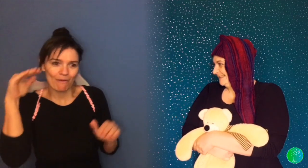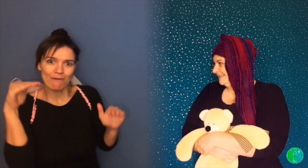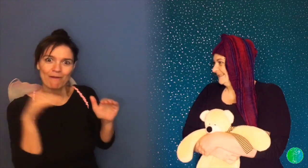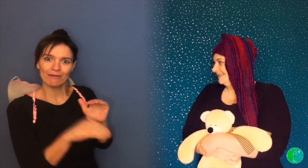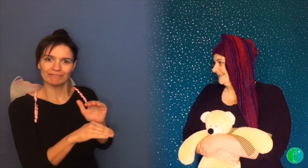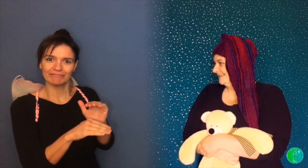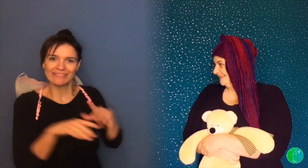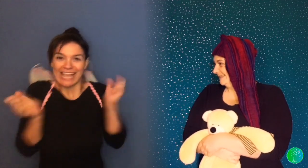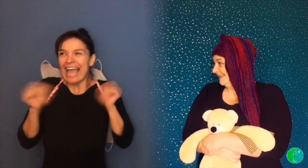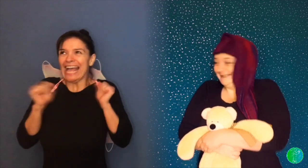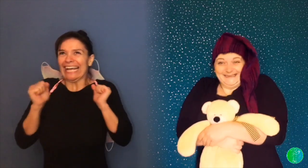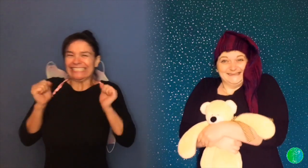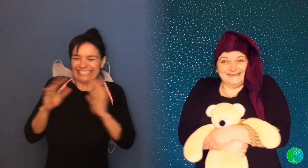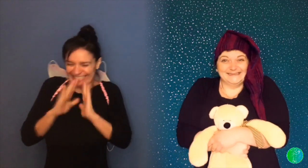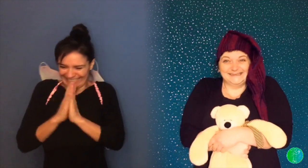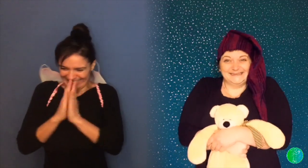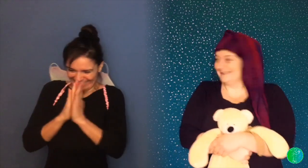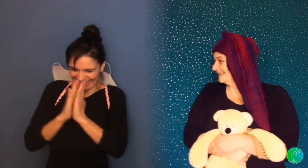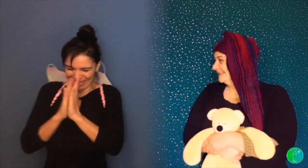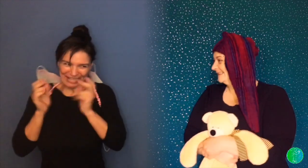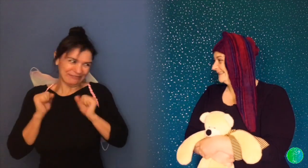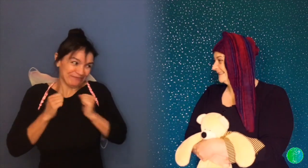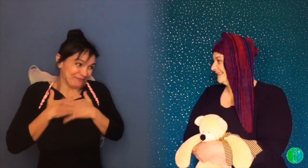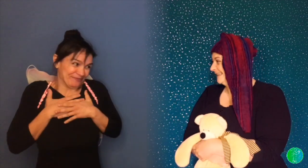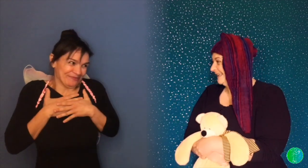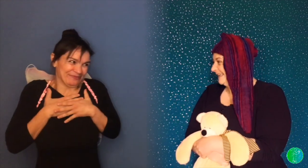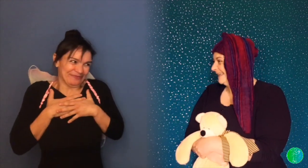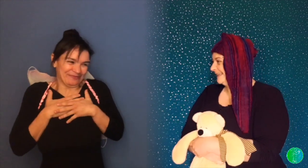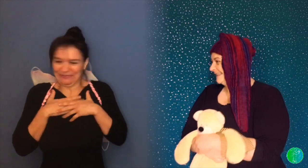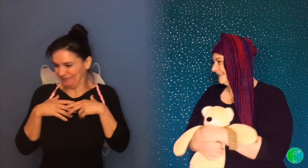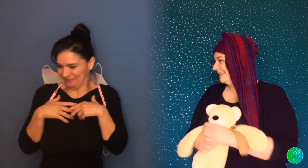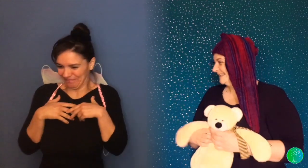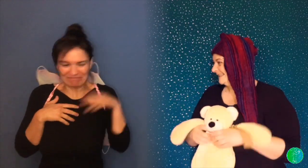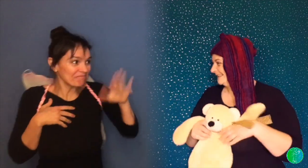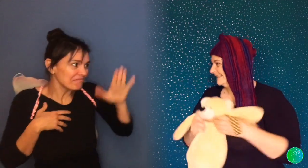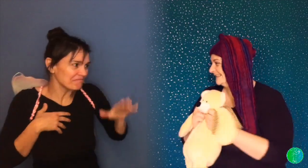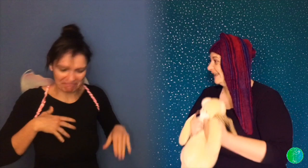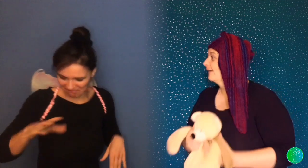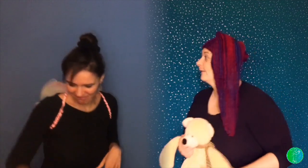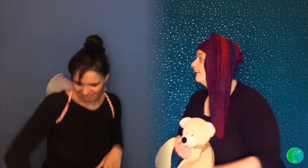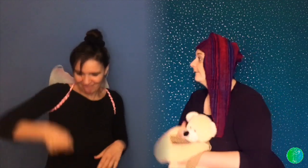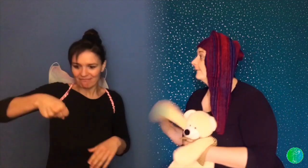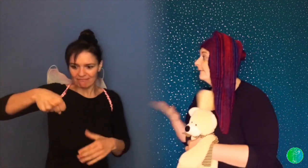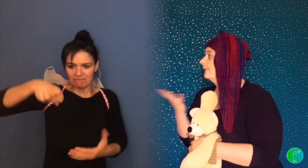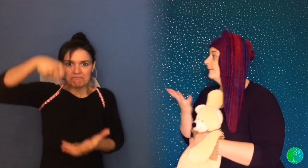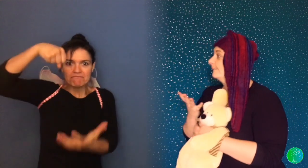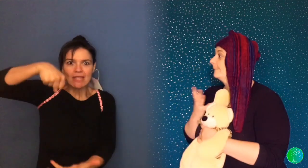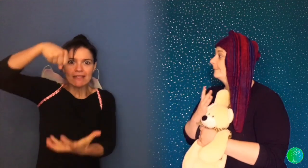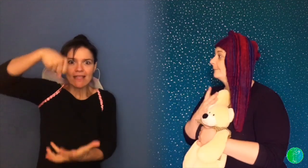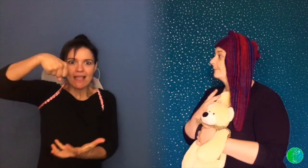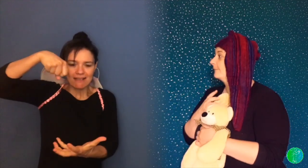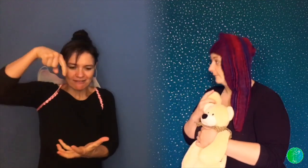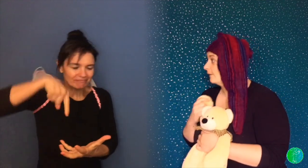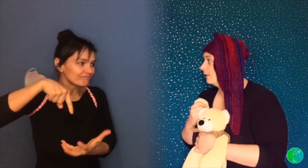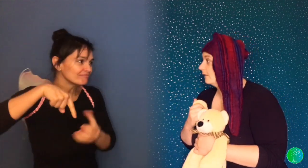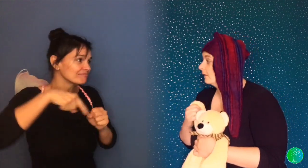Quelle excitation! Pour la première fois, cette nuit, Hortense